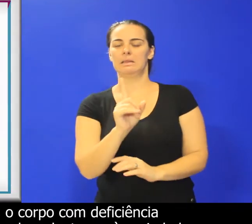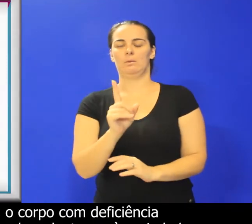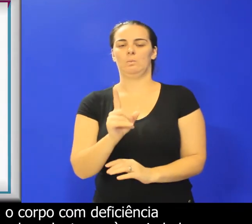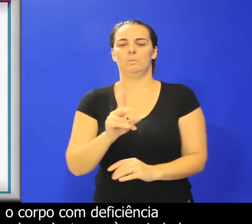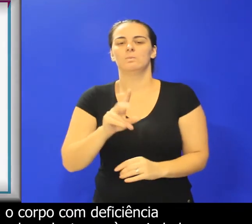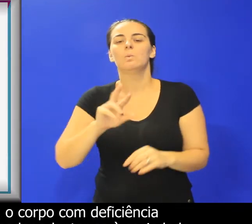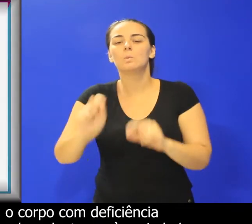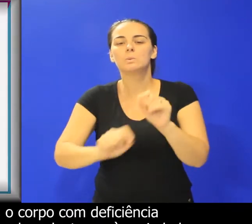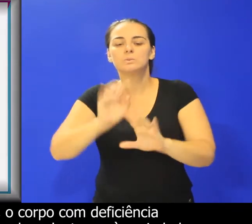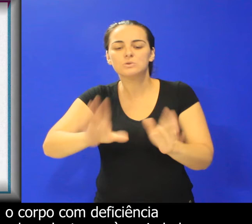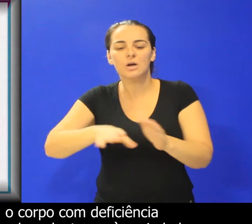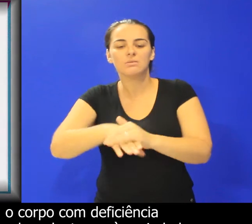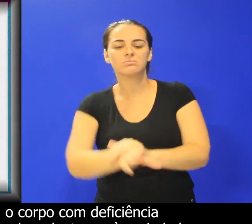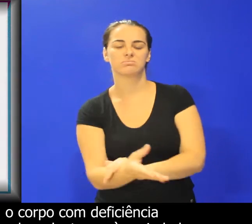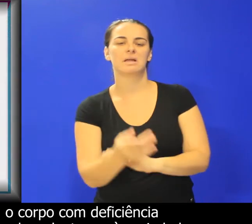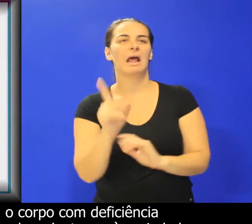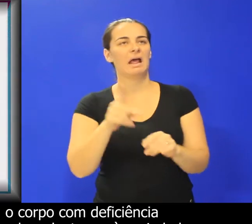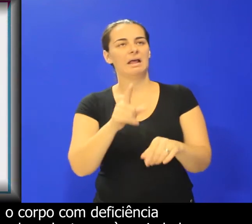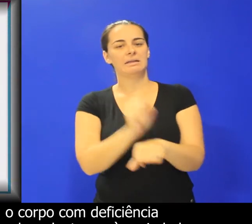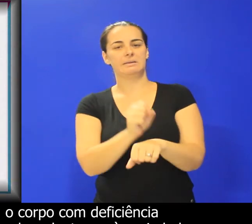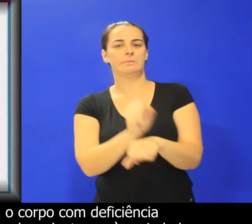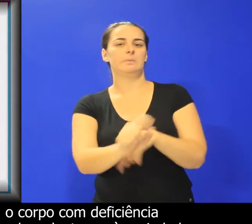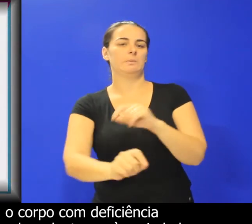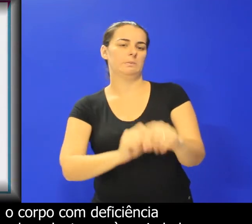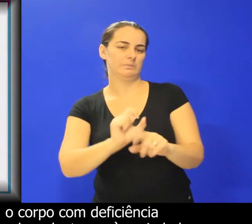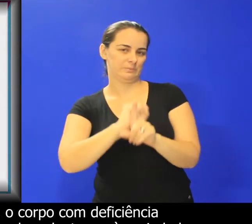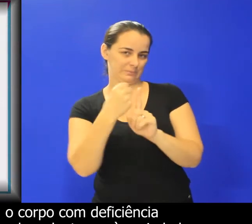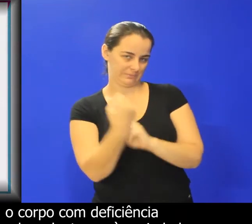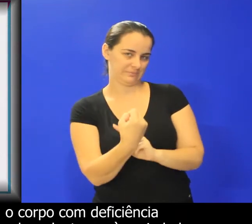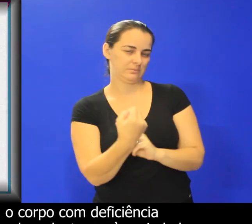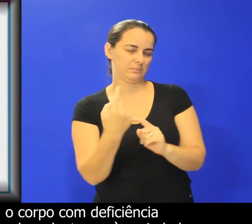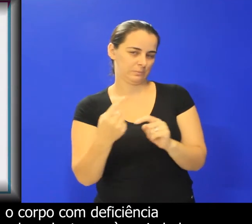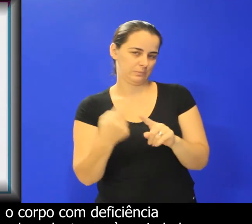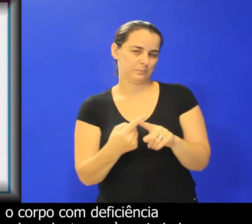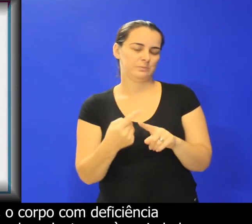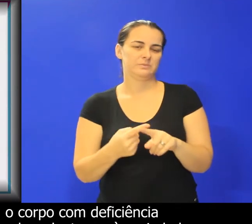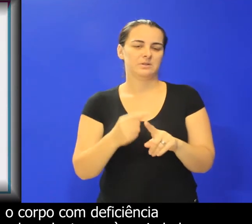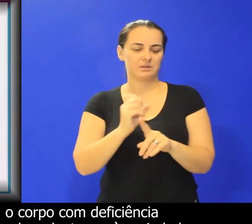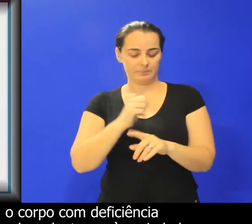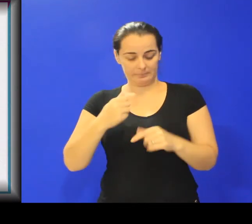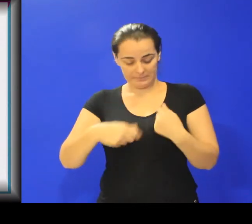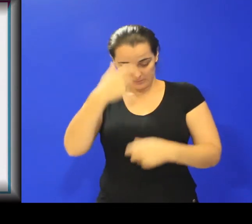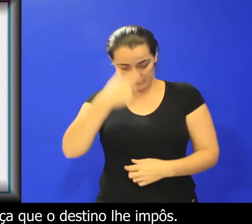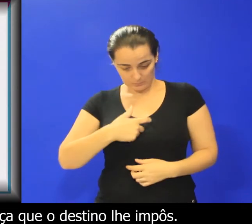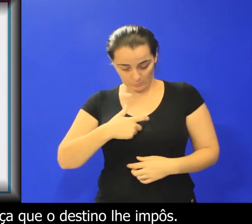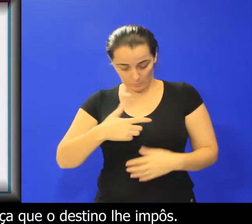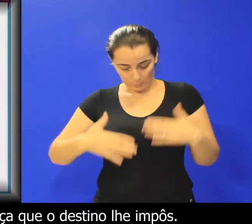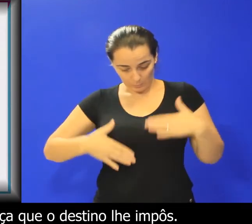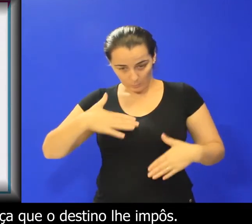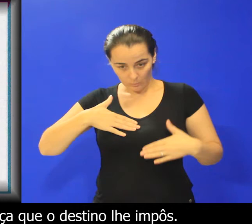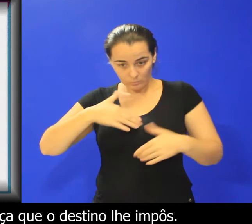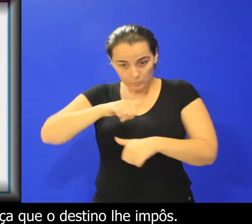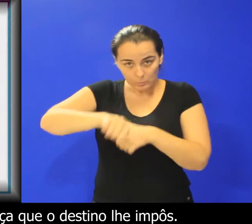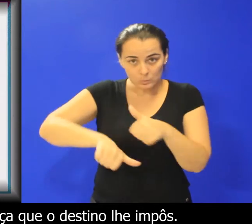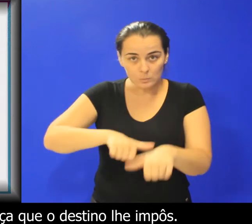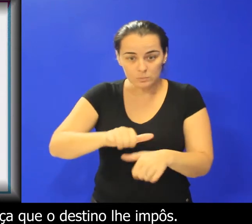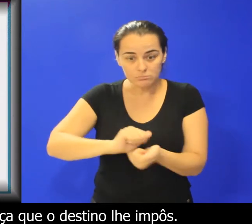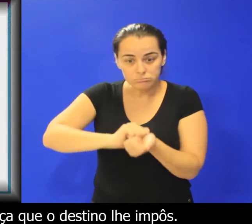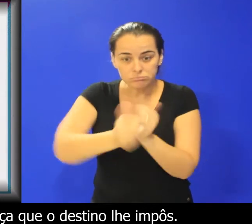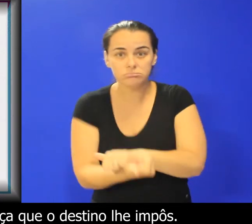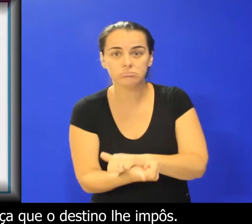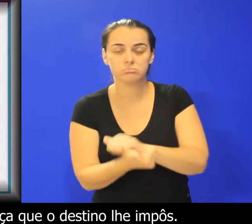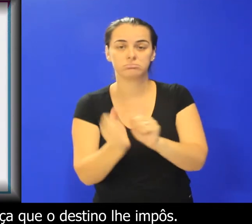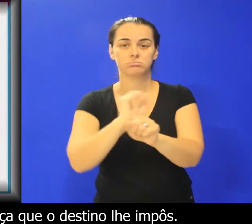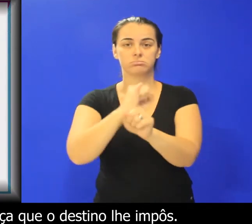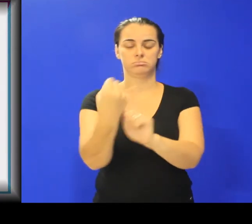Seguindo essa lógica, o corpo com deficiência deveria ser alterado para poder adaptar-se à sociedade, para livrar-se da desgraça que o